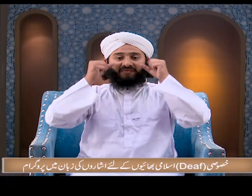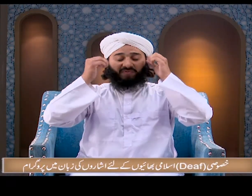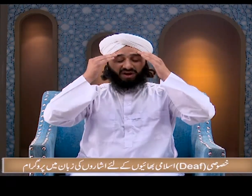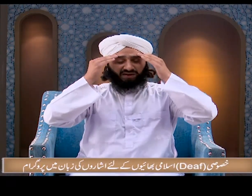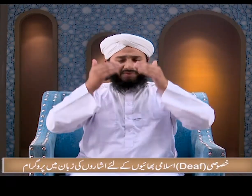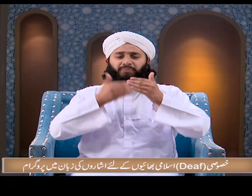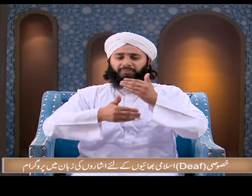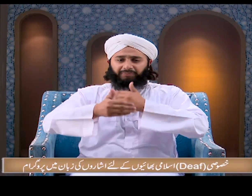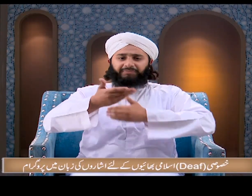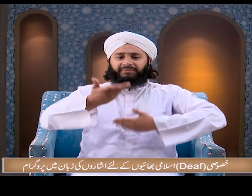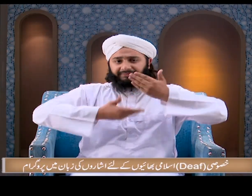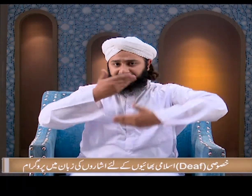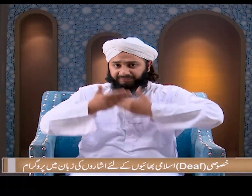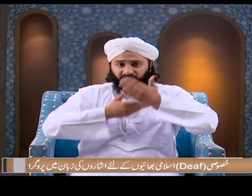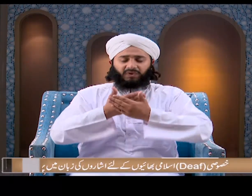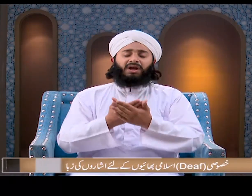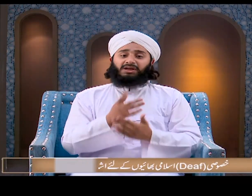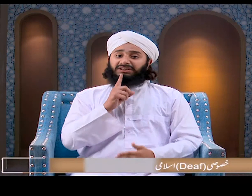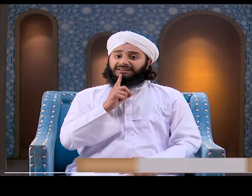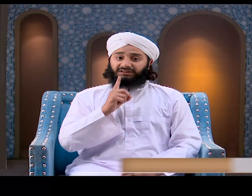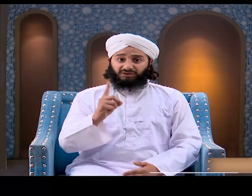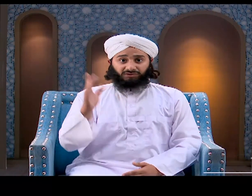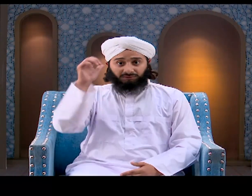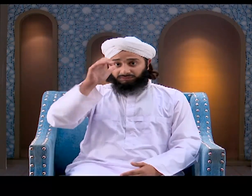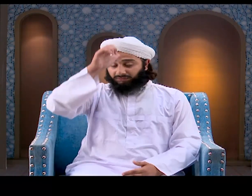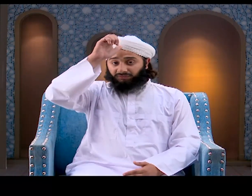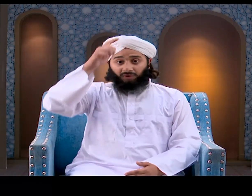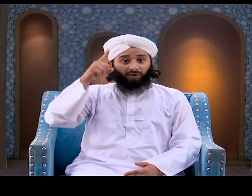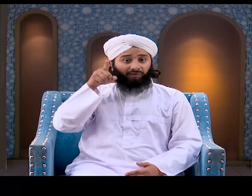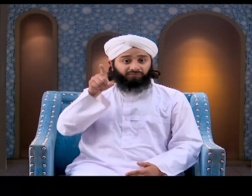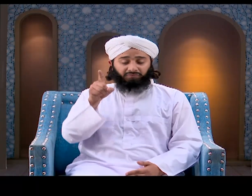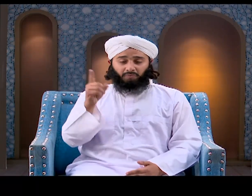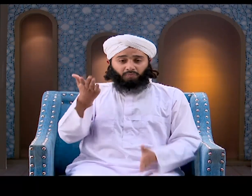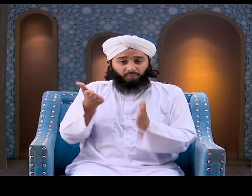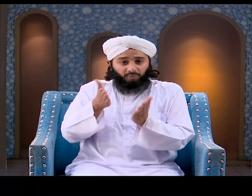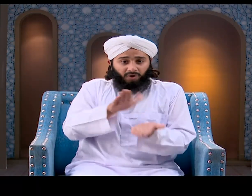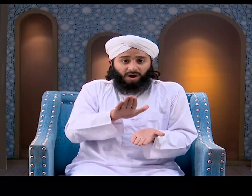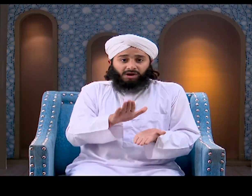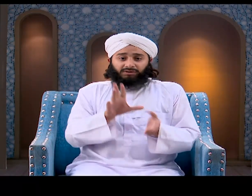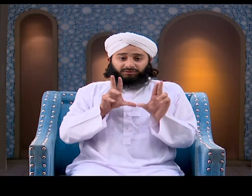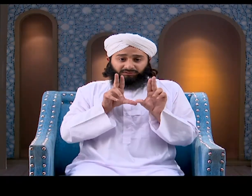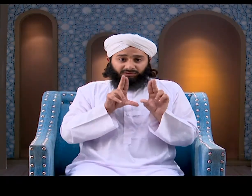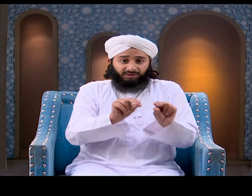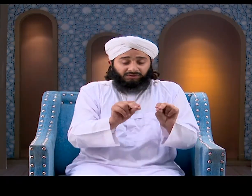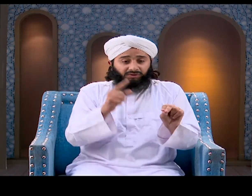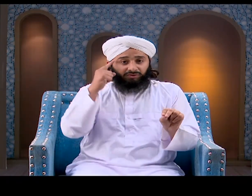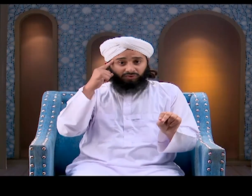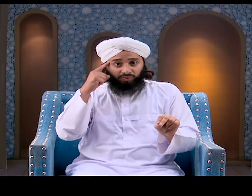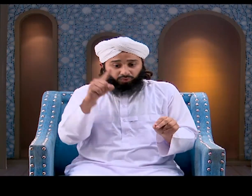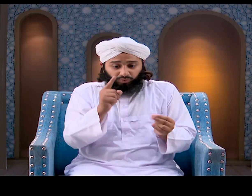نے مزید ارشاد فرمایا، بے شک کافر کی جب موت آتی ہے تو عذاب کے فرشتے اس کے پاس دوزخ کا ٹاٹ لے کر آتے